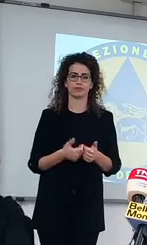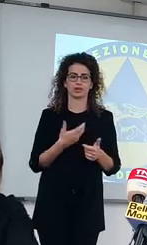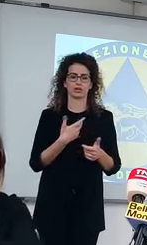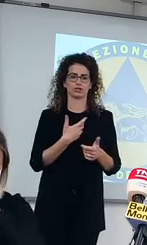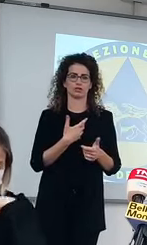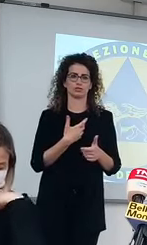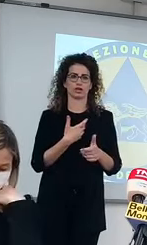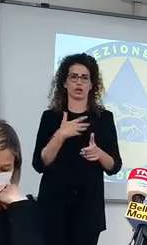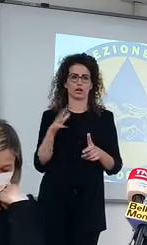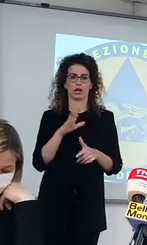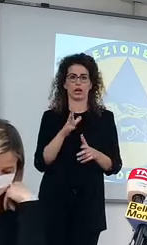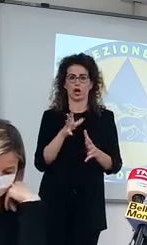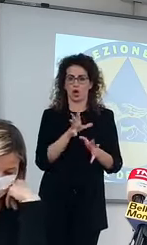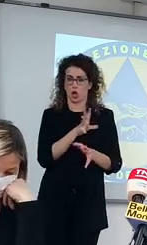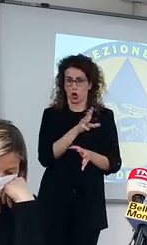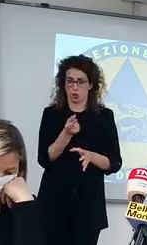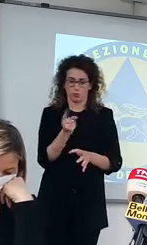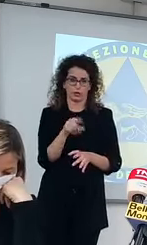distribuiti, per fortuna.